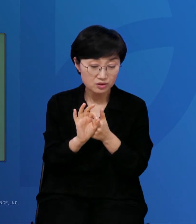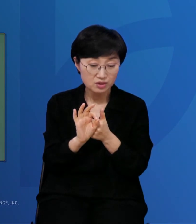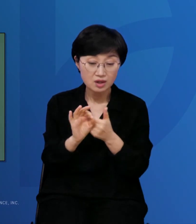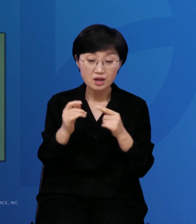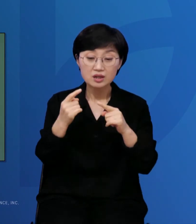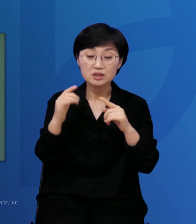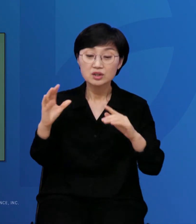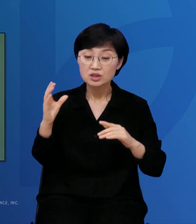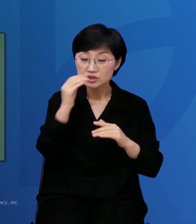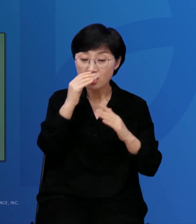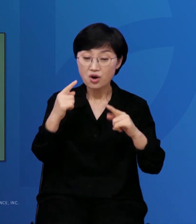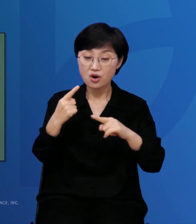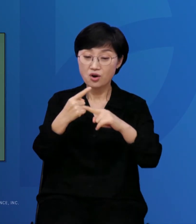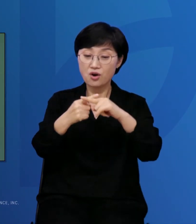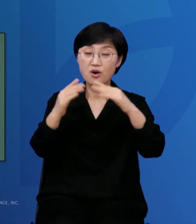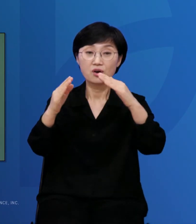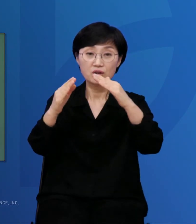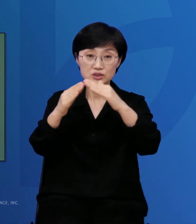성전에